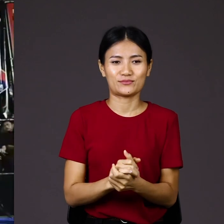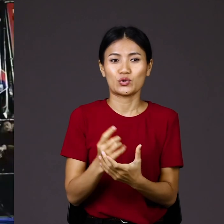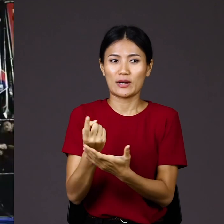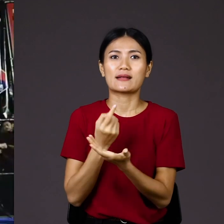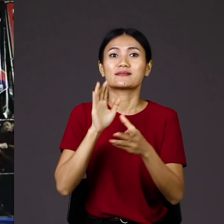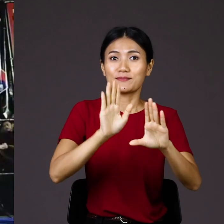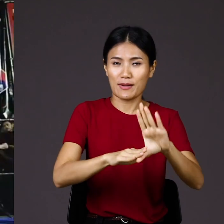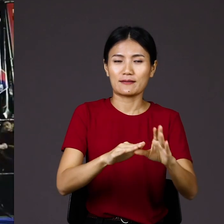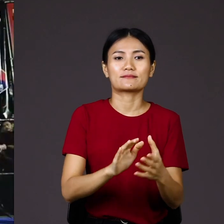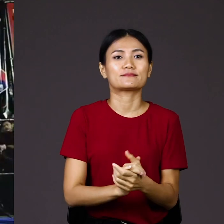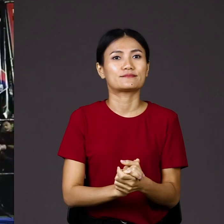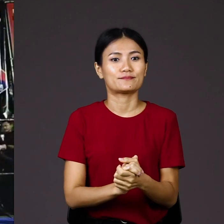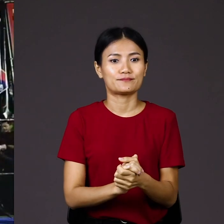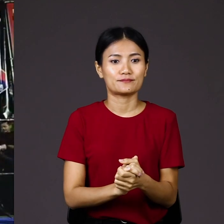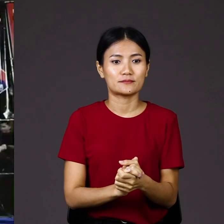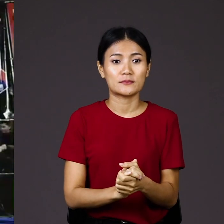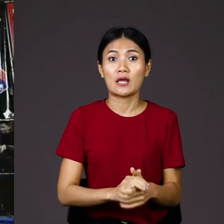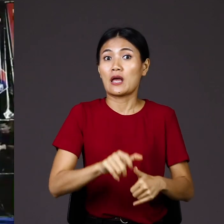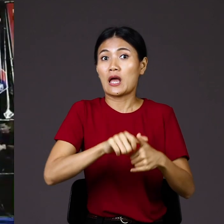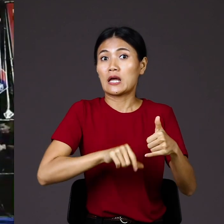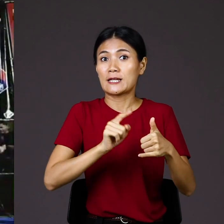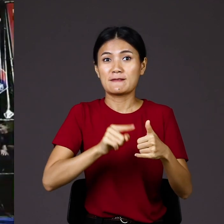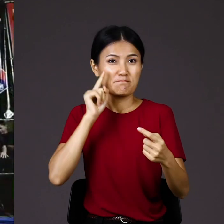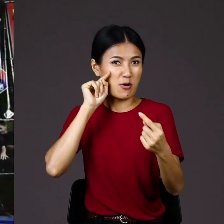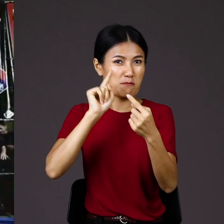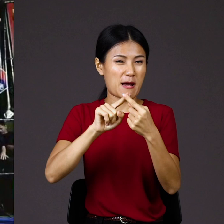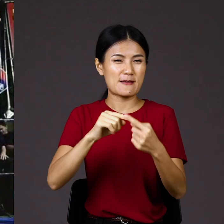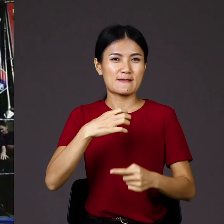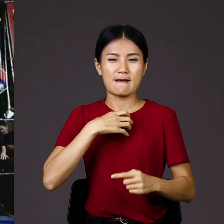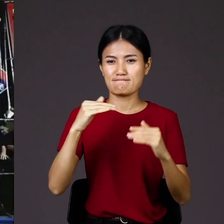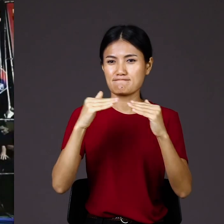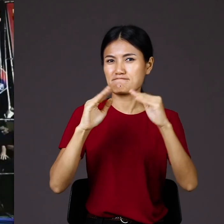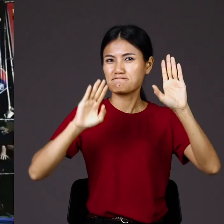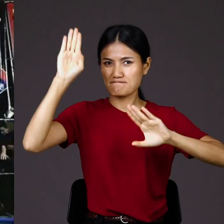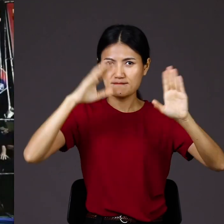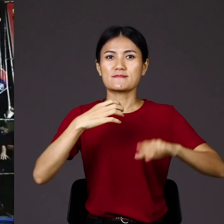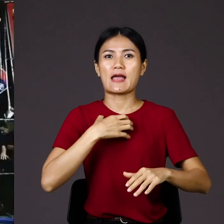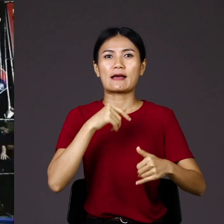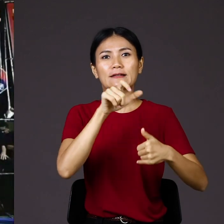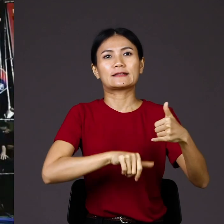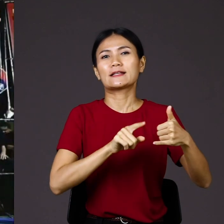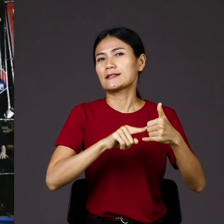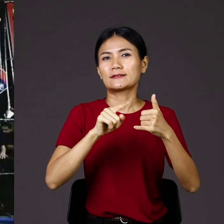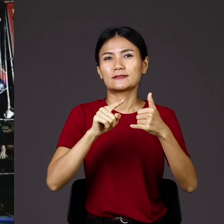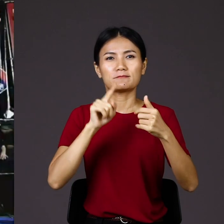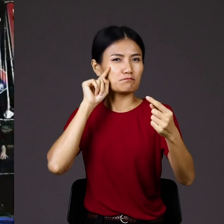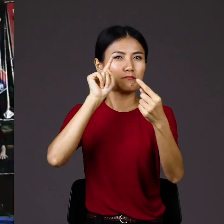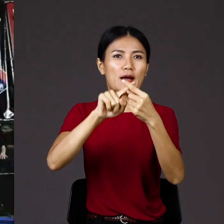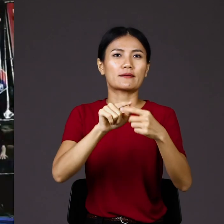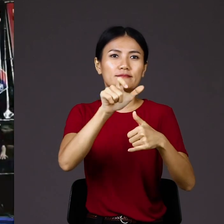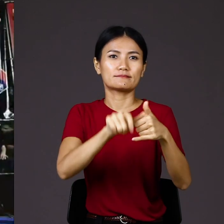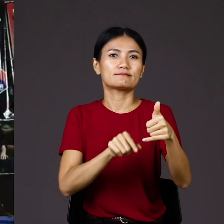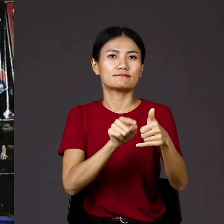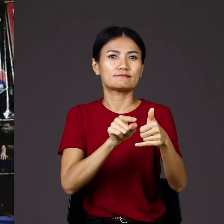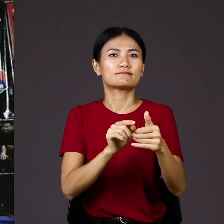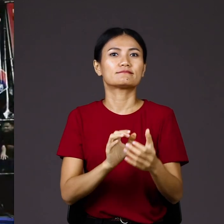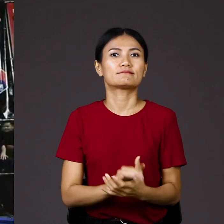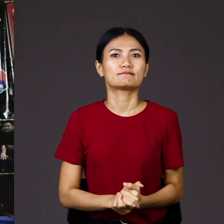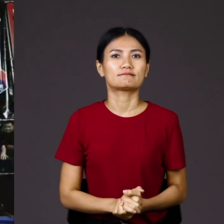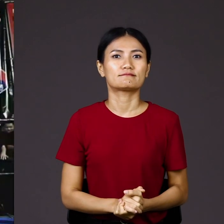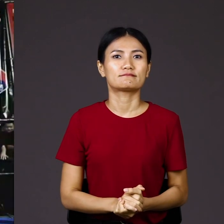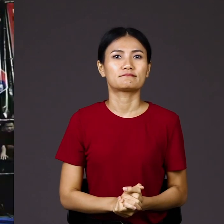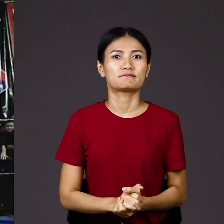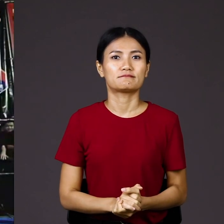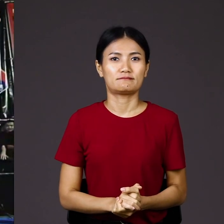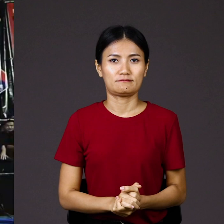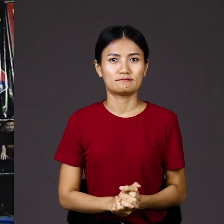คุณไพบูลย์กิจวรวุฒิมีจุดยืนชัดเจนเรื่องของประชาธิปไตยเพราะถ้าไม่ชัดเจนคงอยู่พรรคอนาคต